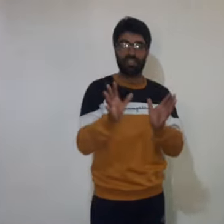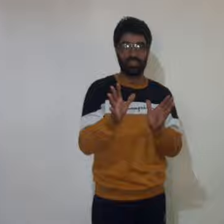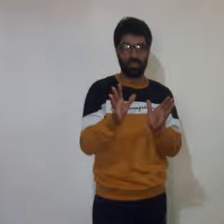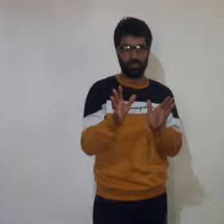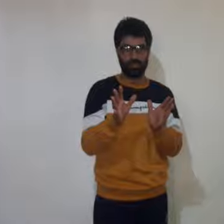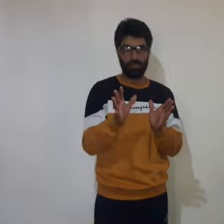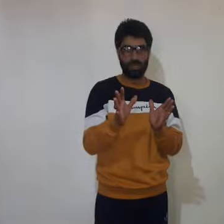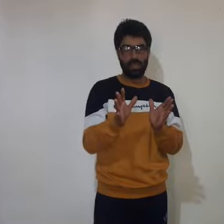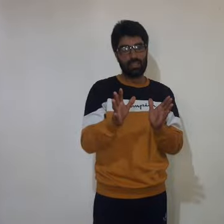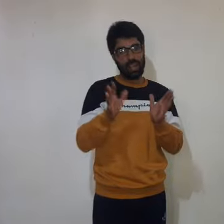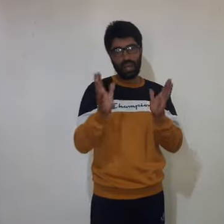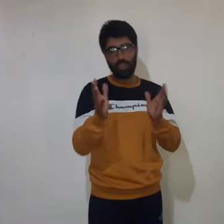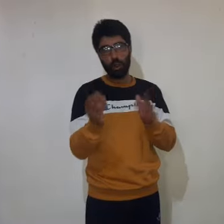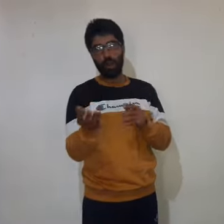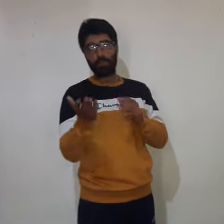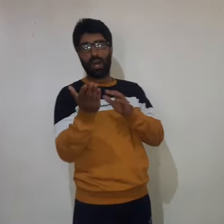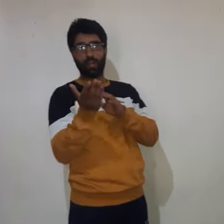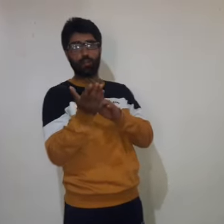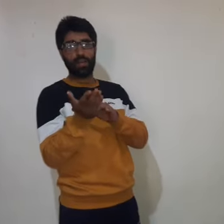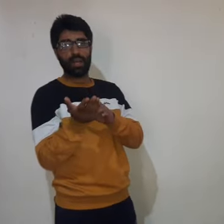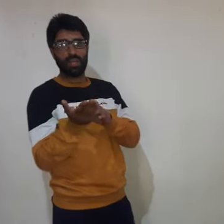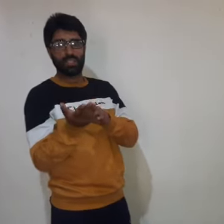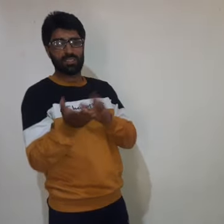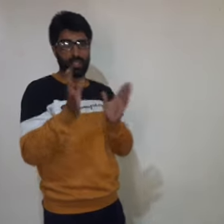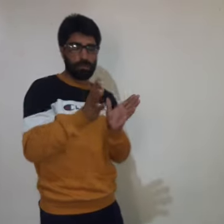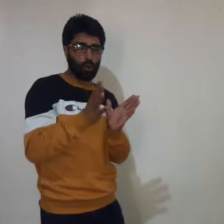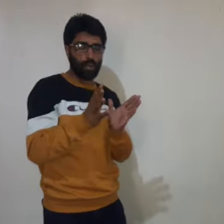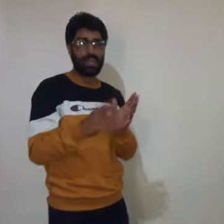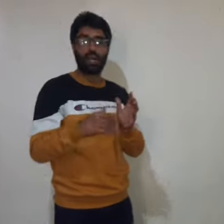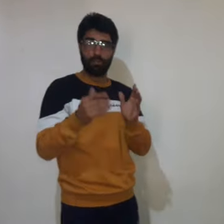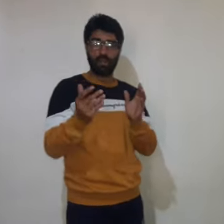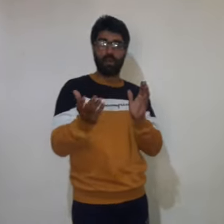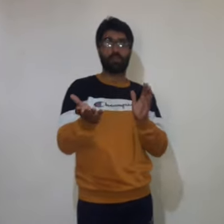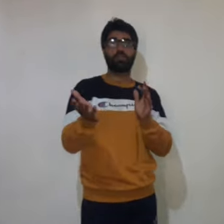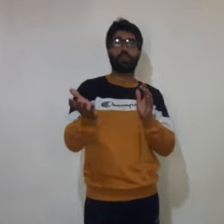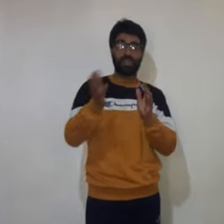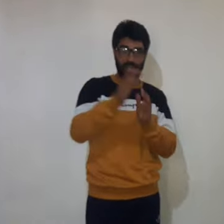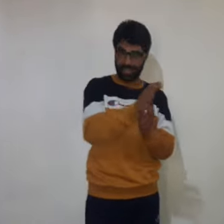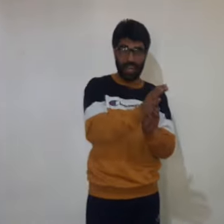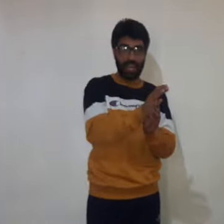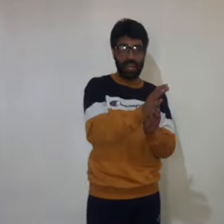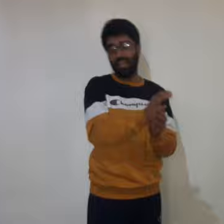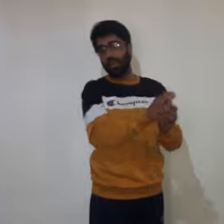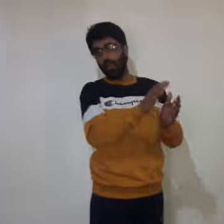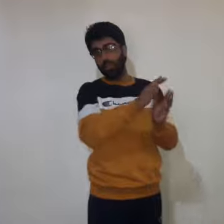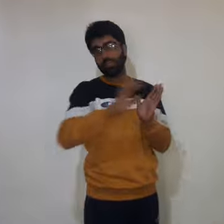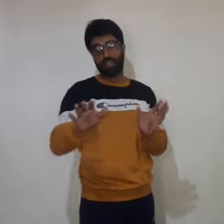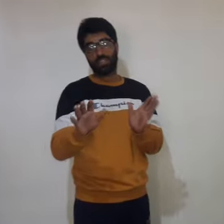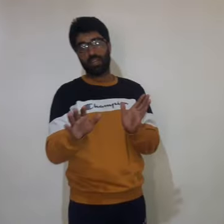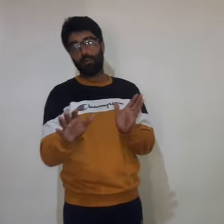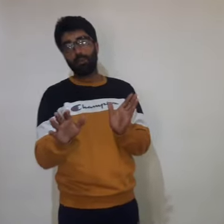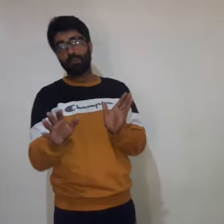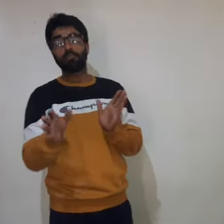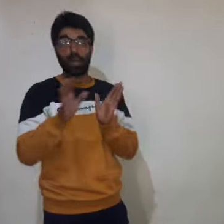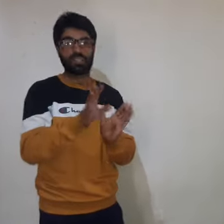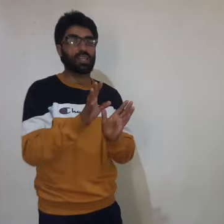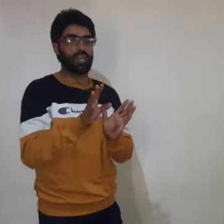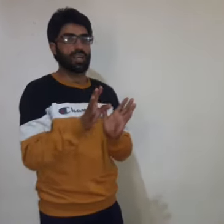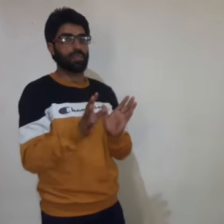सैनिटाइजर, ताकि जो आपके हाथों पे जर्म्स होंगे या कभी कभार कोविड-19 आएगा, उस वजह से वो मर जाता है जब